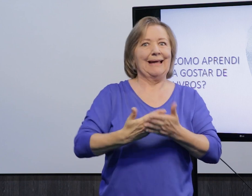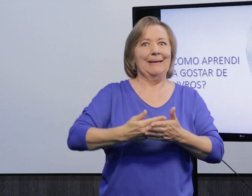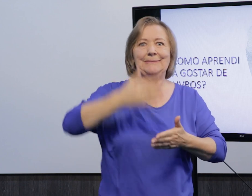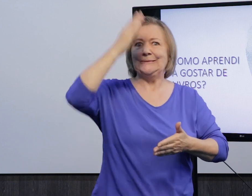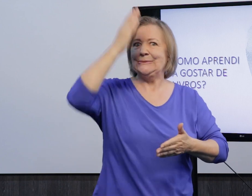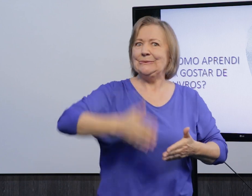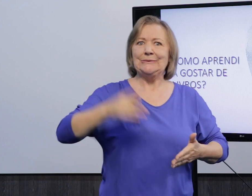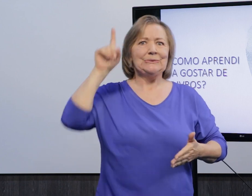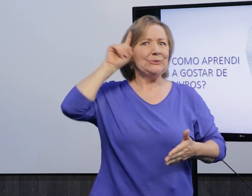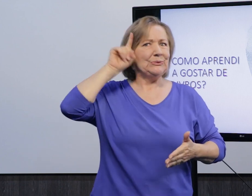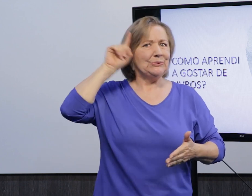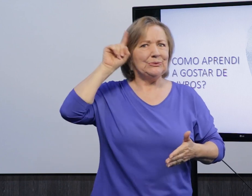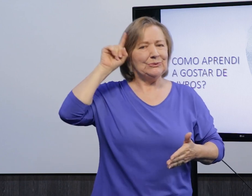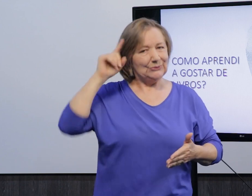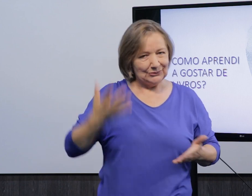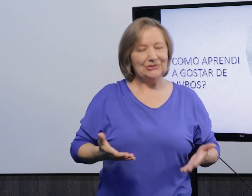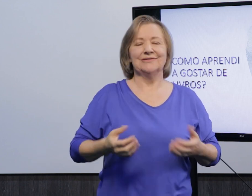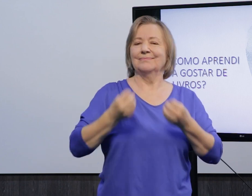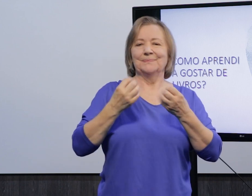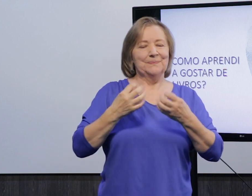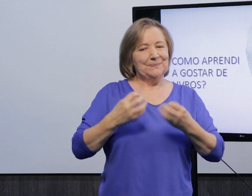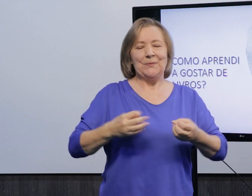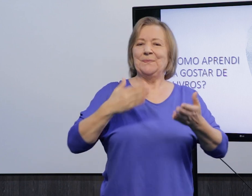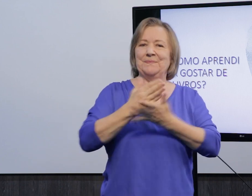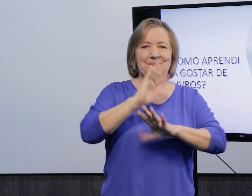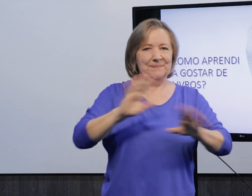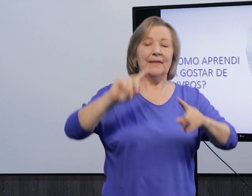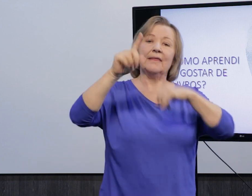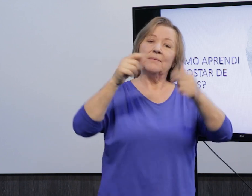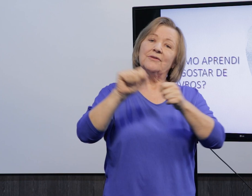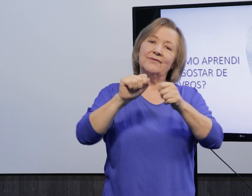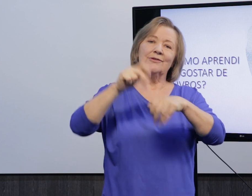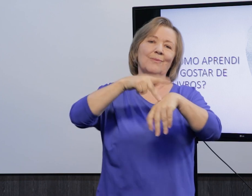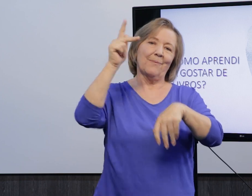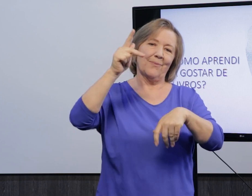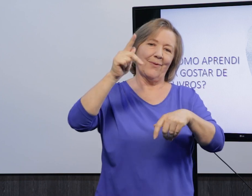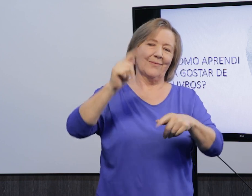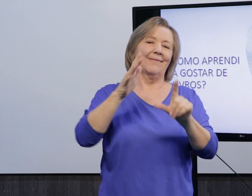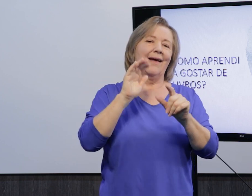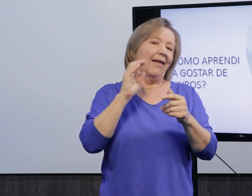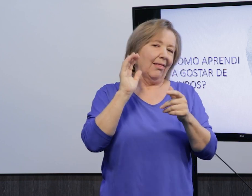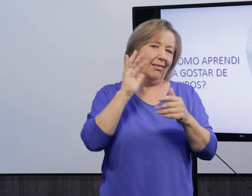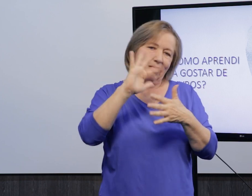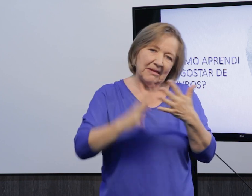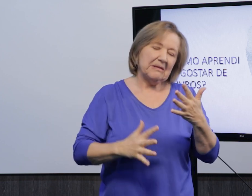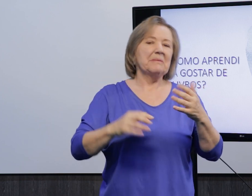né todos os dias né né e depois eu fiz uma pós em Libras Depois que eu me formei